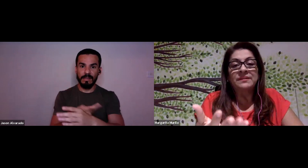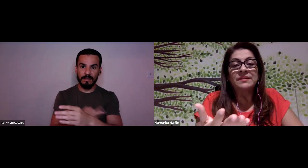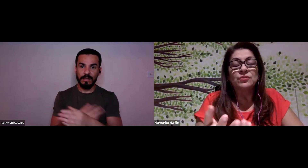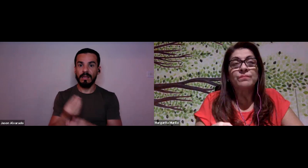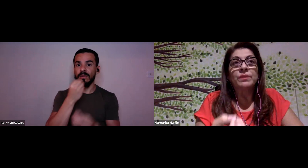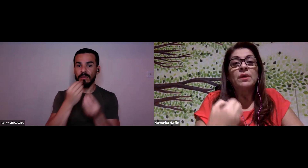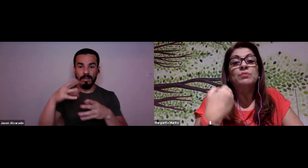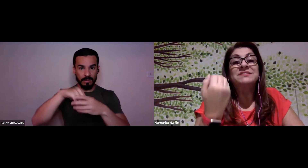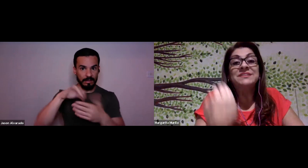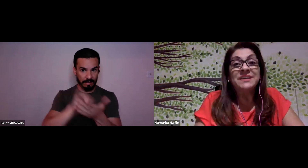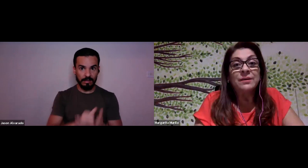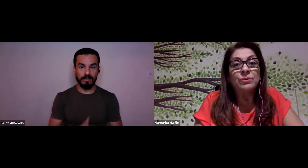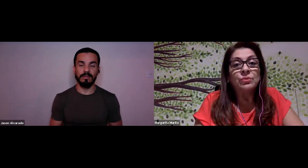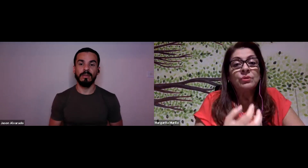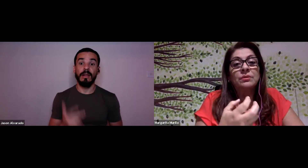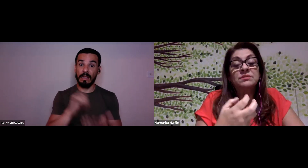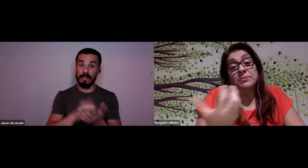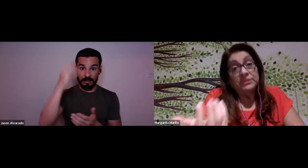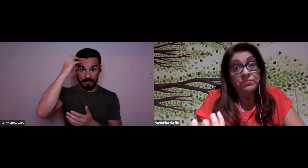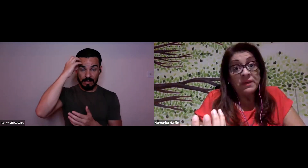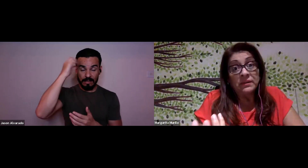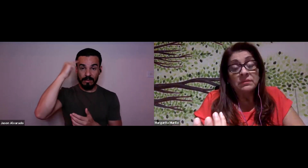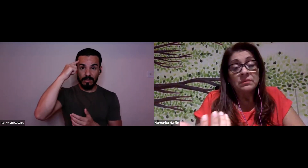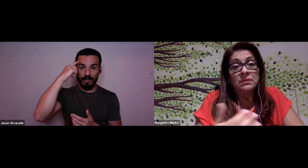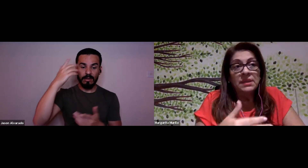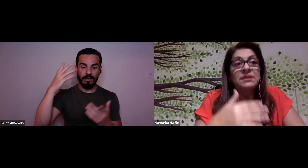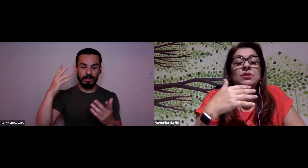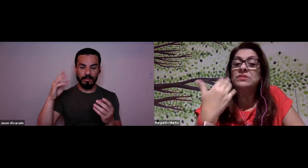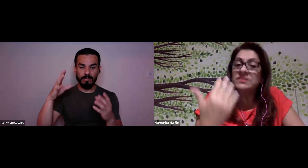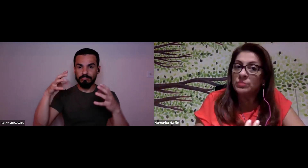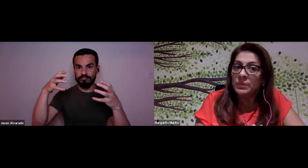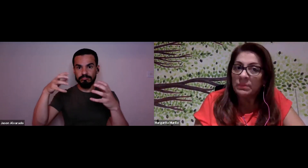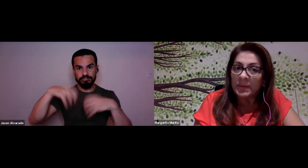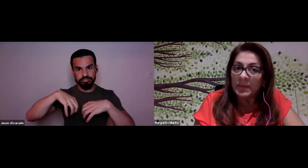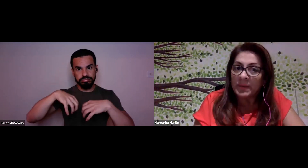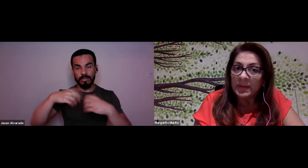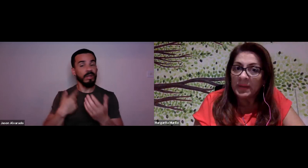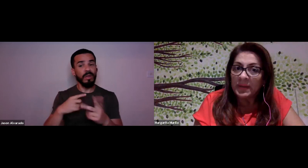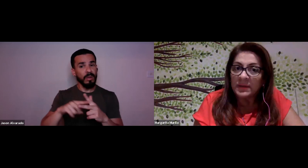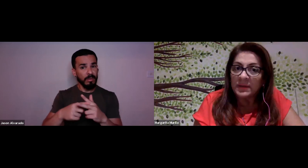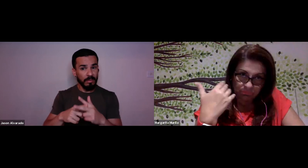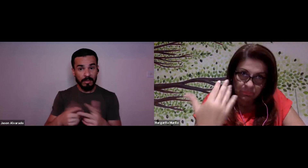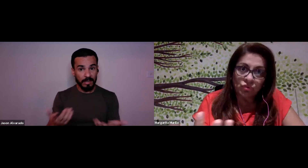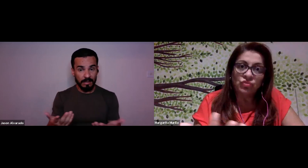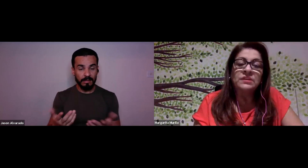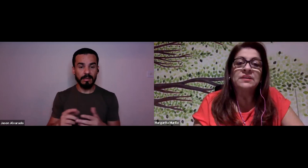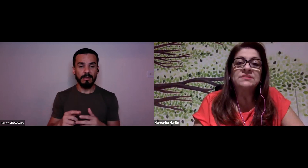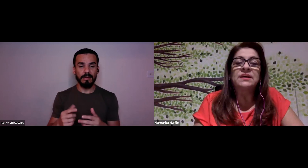forma parte de esto pues este cerebro se va a atrofiar y Y no es que no se pueda reparar